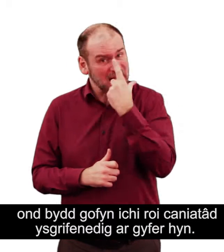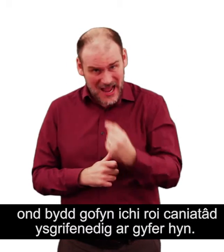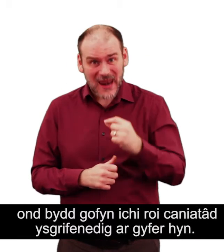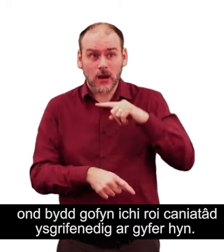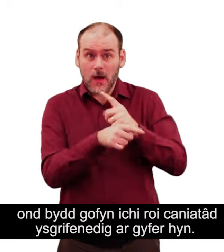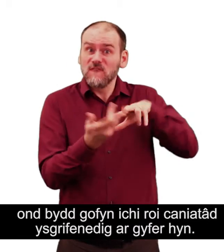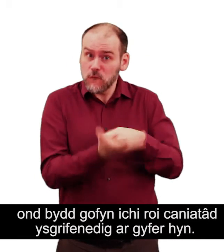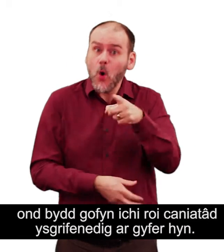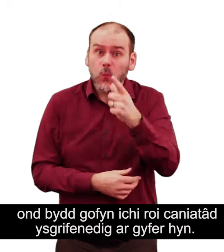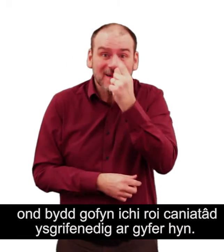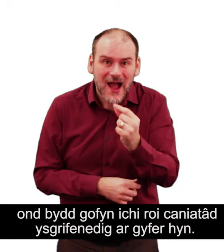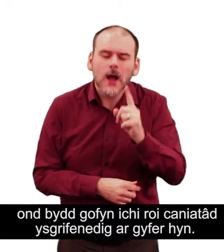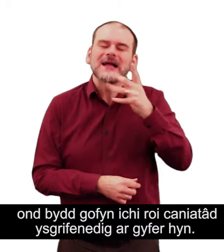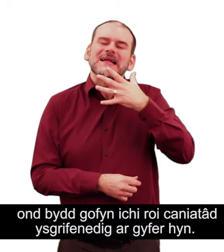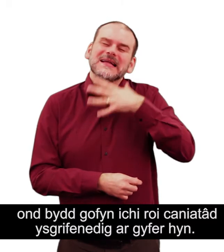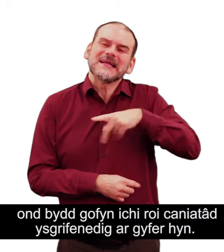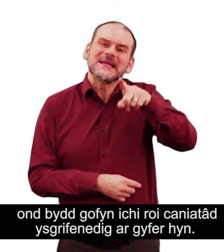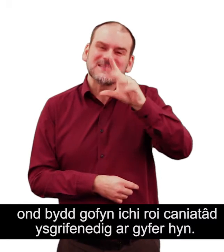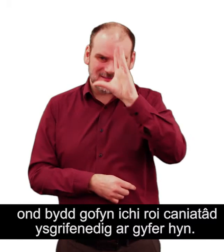caniatâd ysgrifenedig ar gyfer hyn.